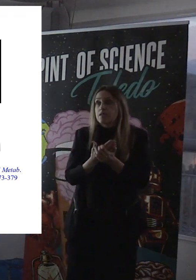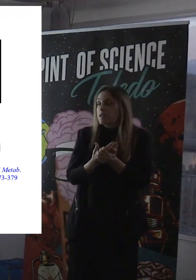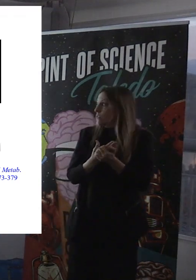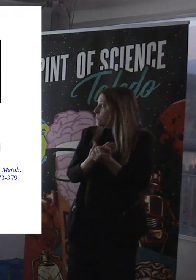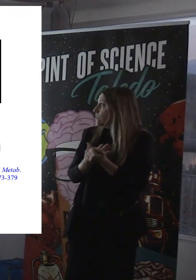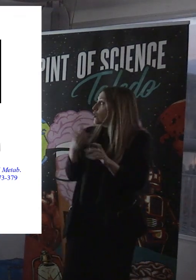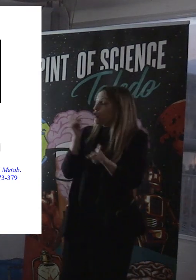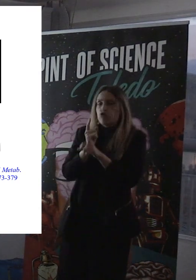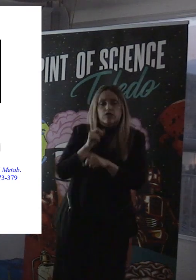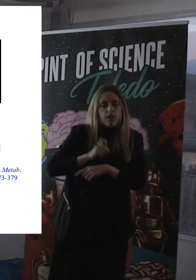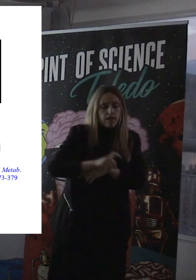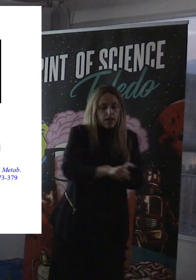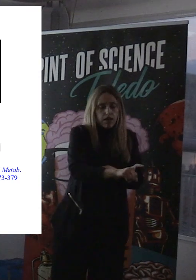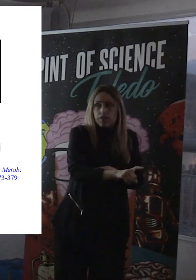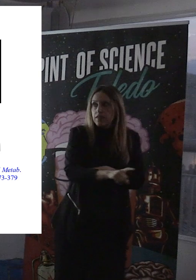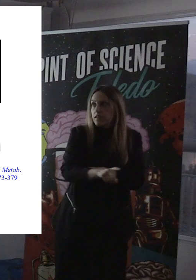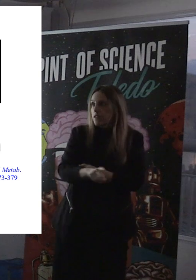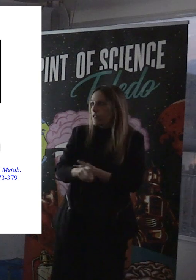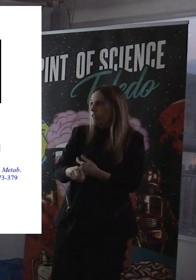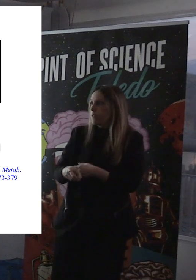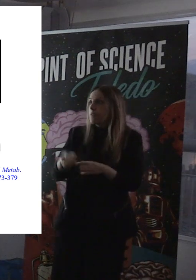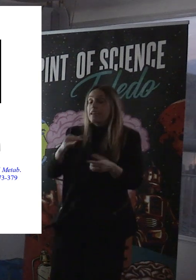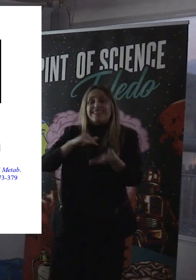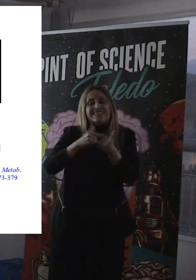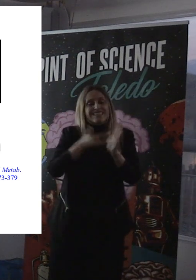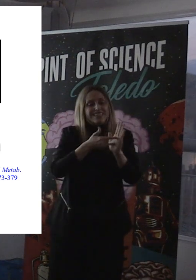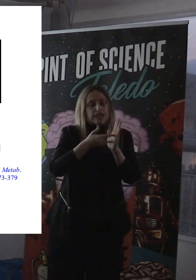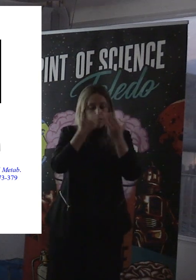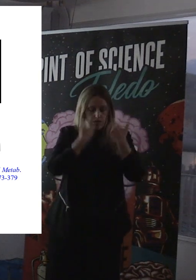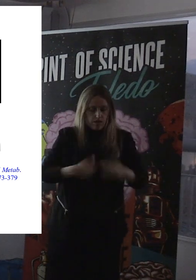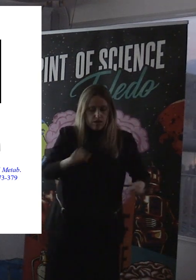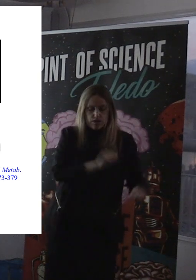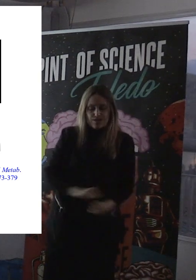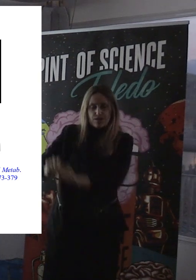contra cáncer, el sistema inmune,